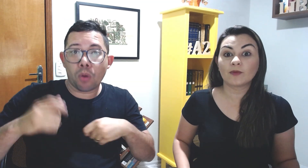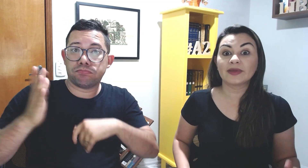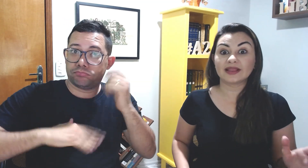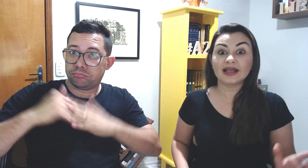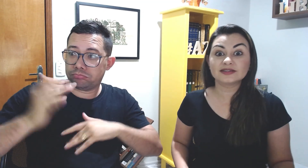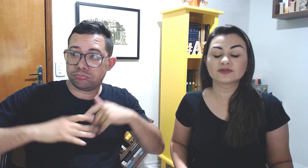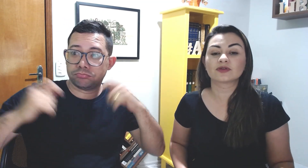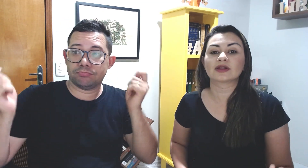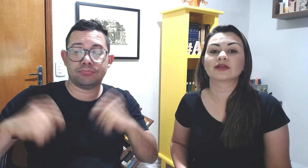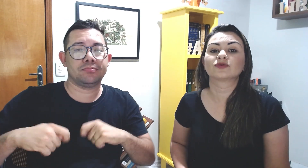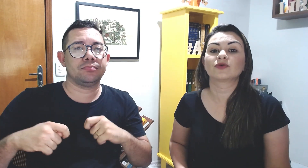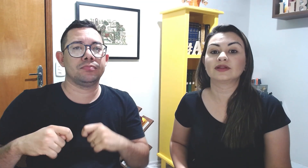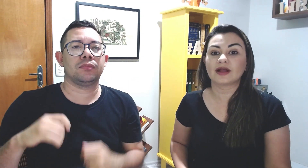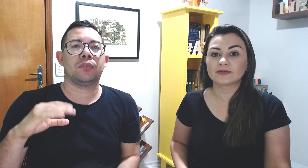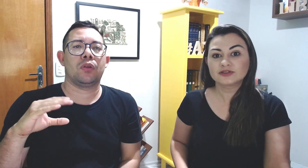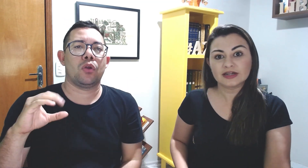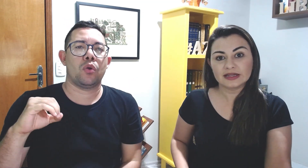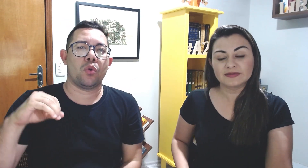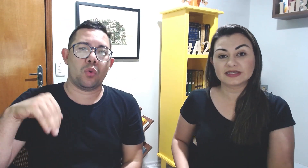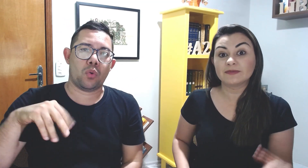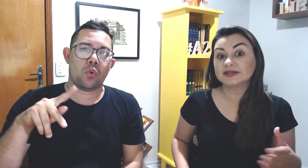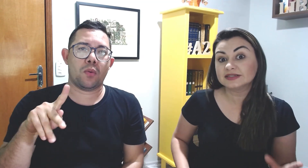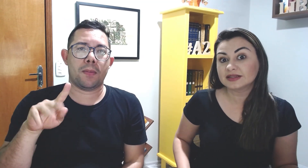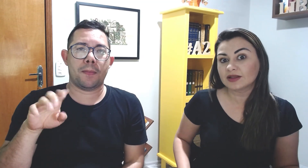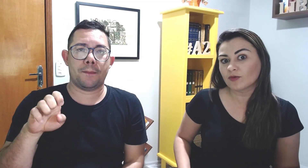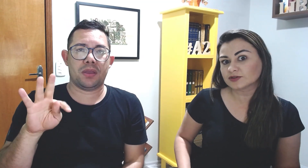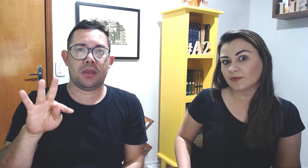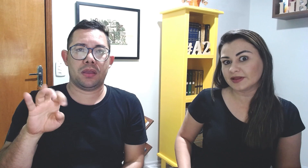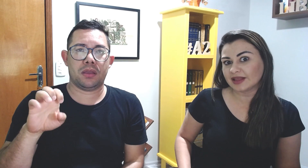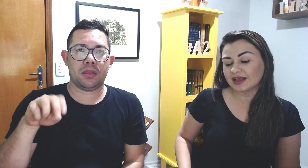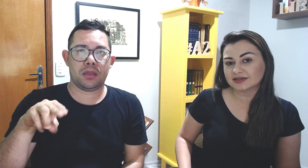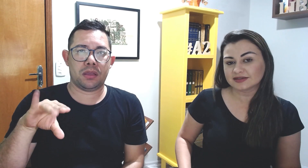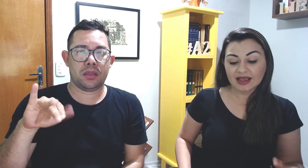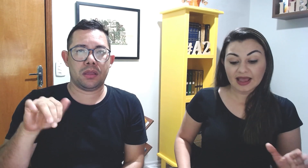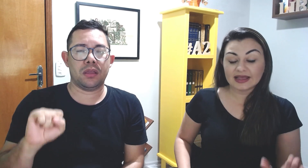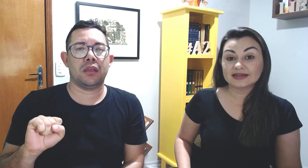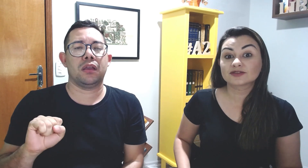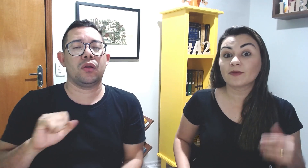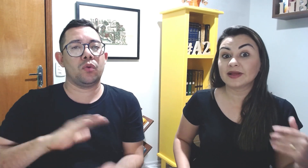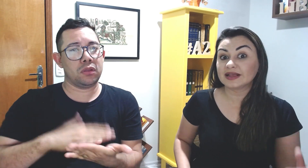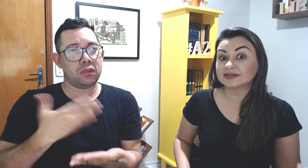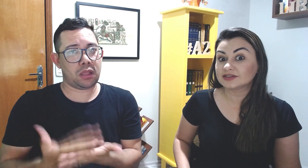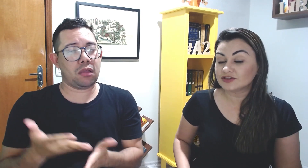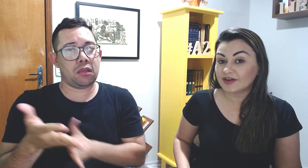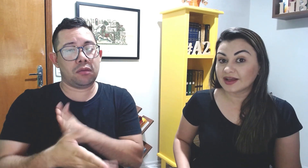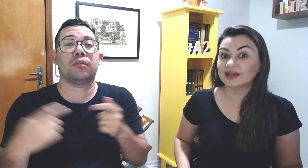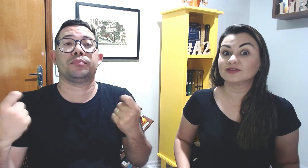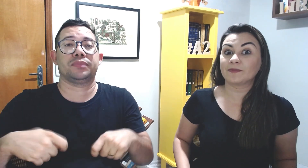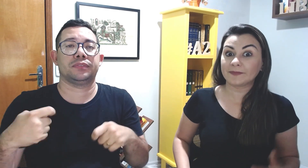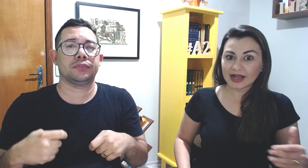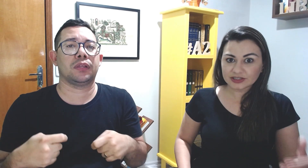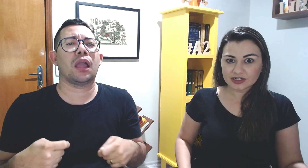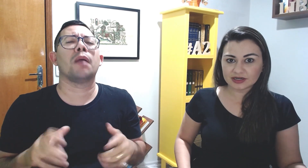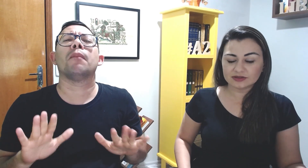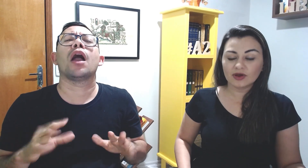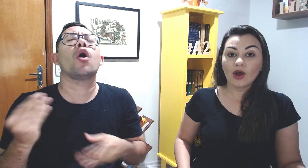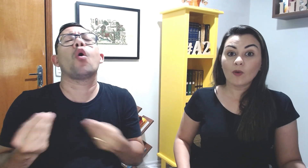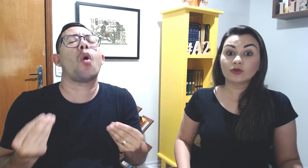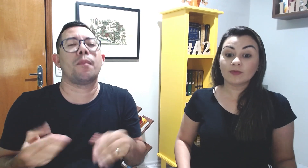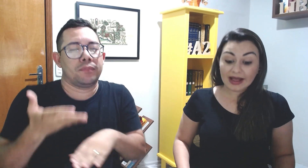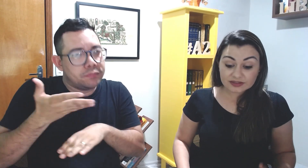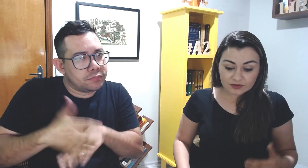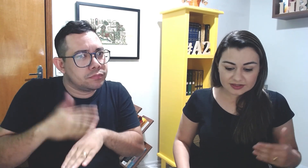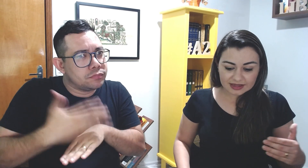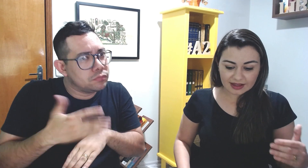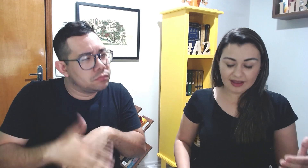algumas competências do tradutor e intérprete de Libras, ele precisa ter algumas competências, e essas competências a gente vai ganhando praticando.